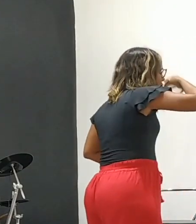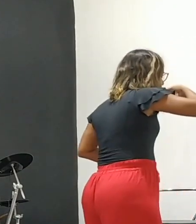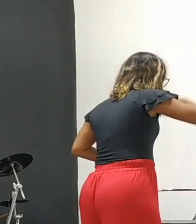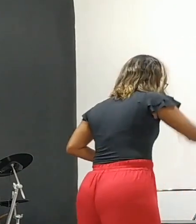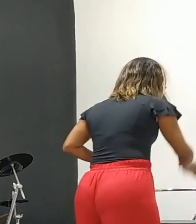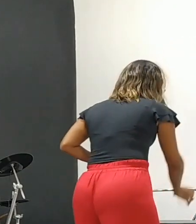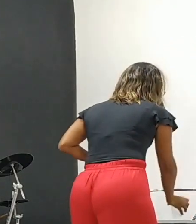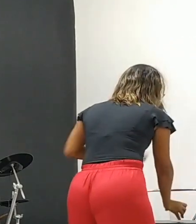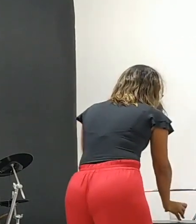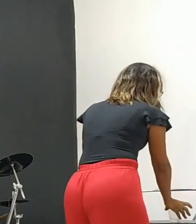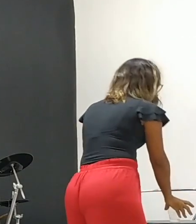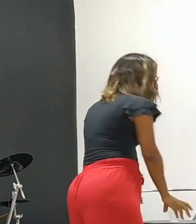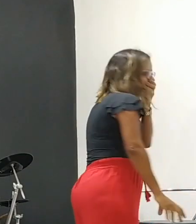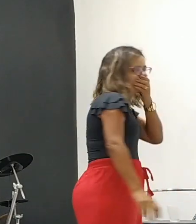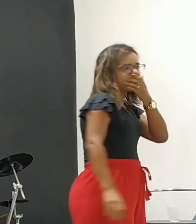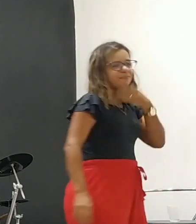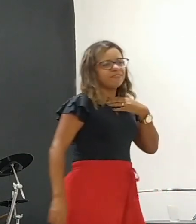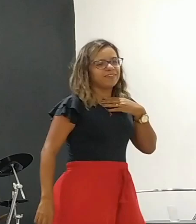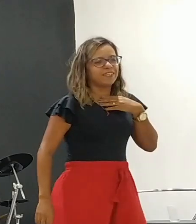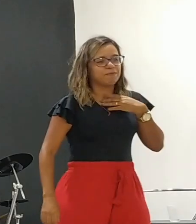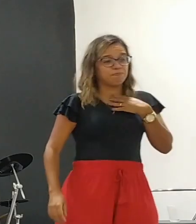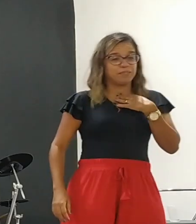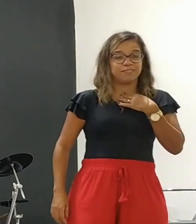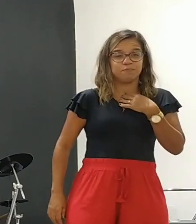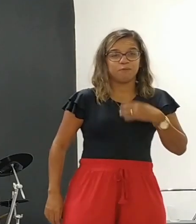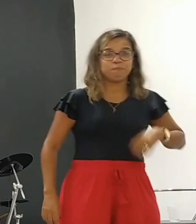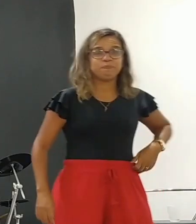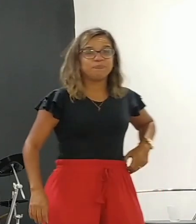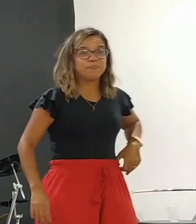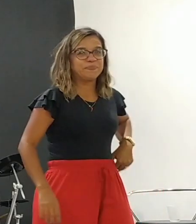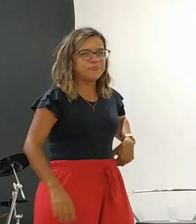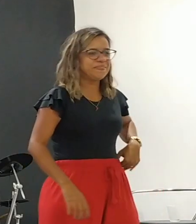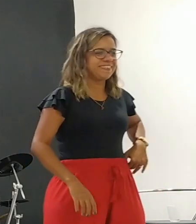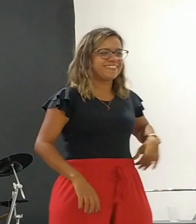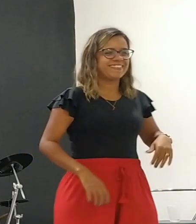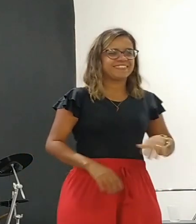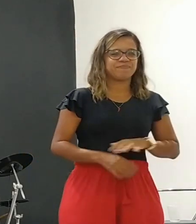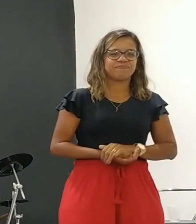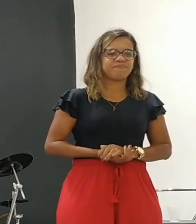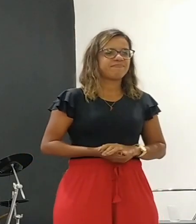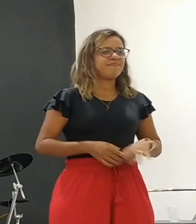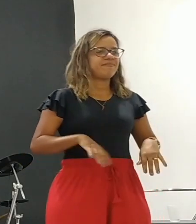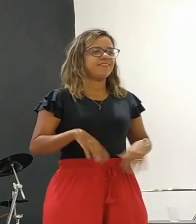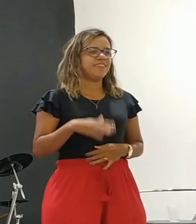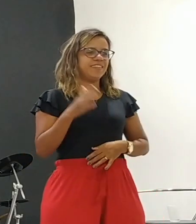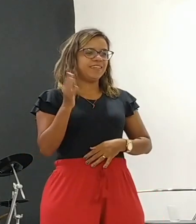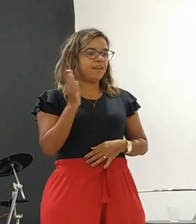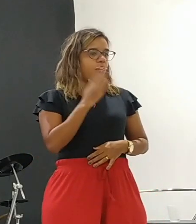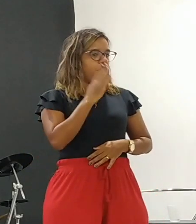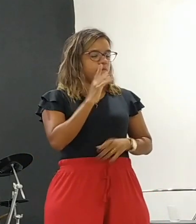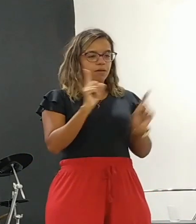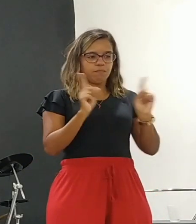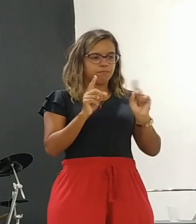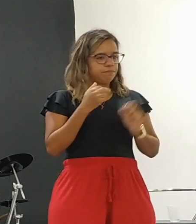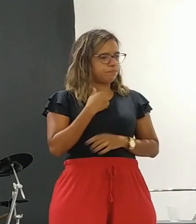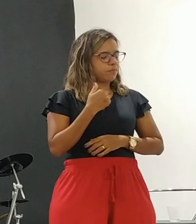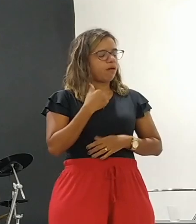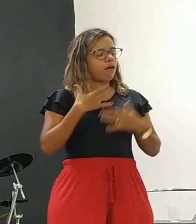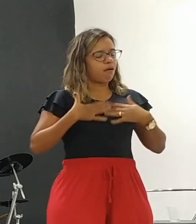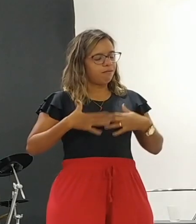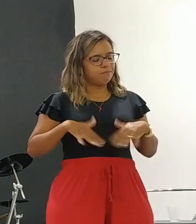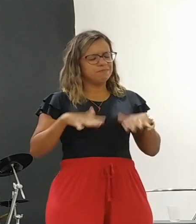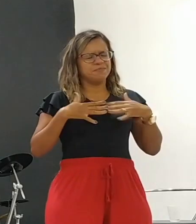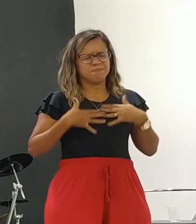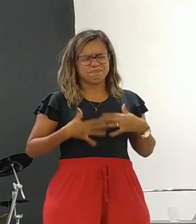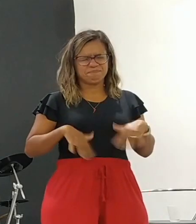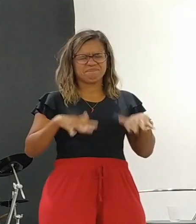come cru, passa mal, irmão. Tem que comer, tem que passar devagar, sem pressa. Vai comendo devagarinho,